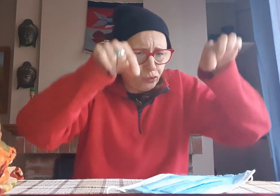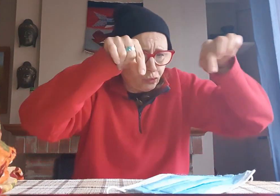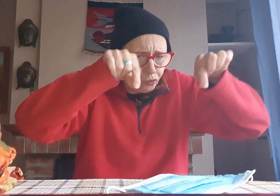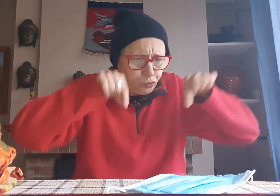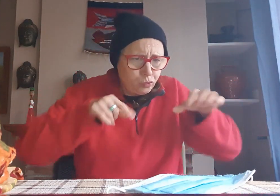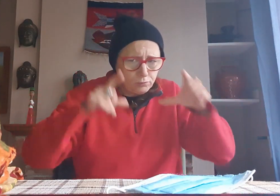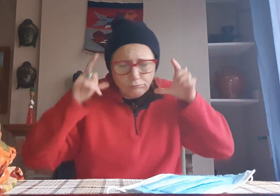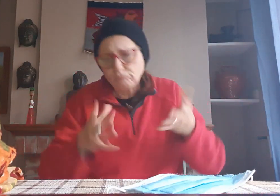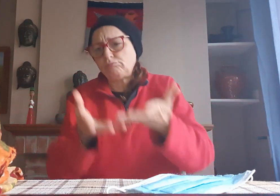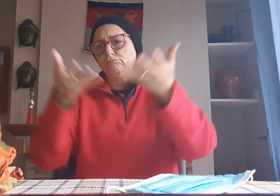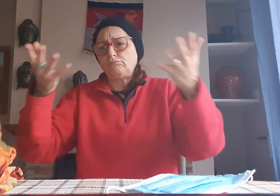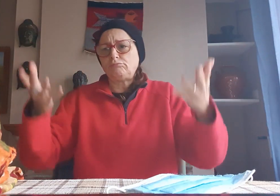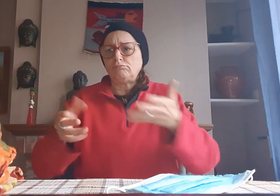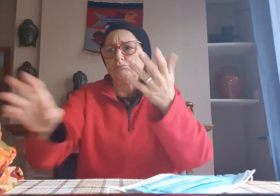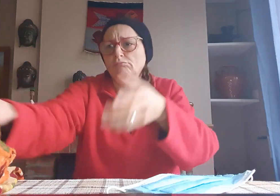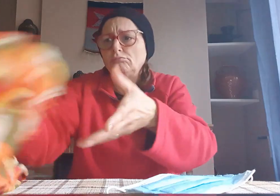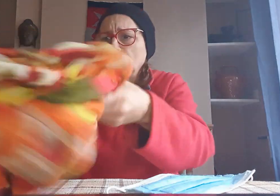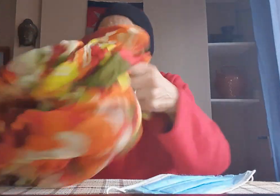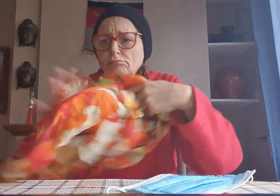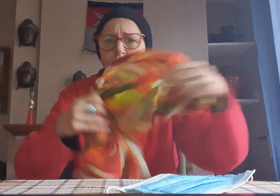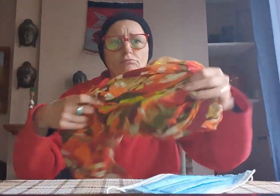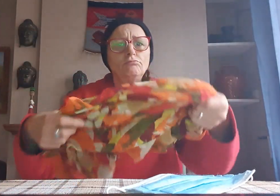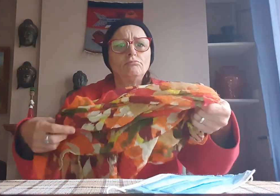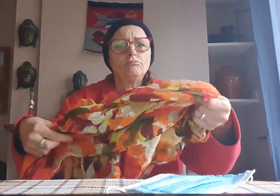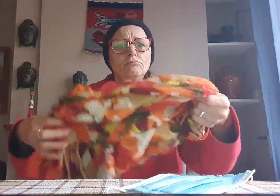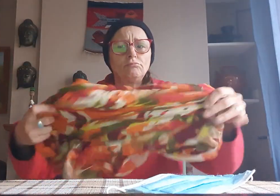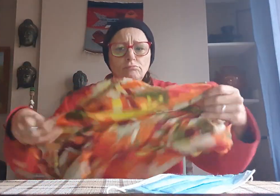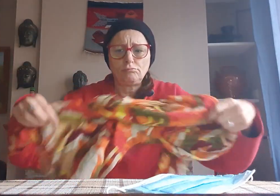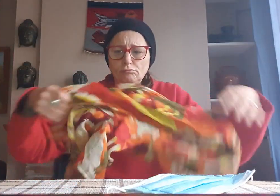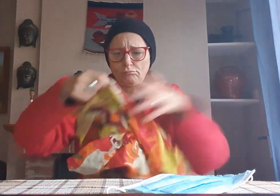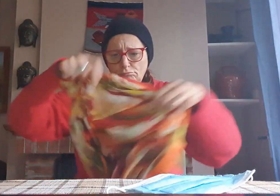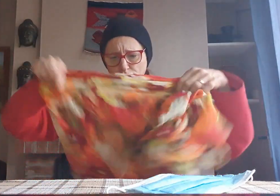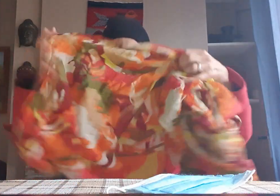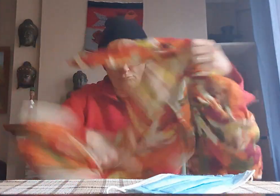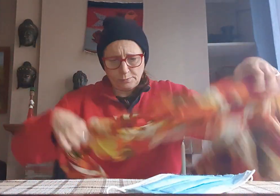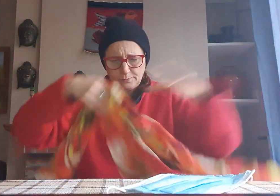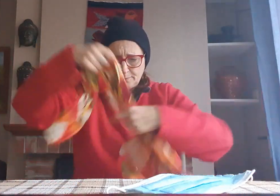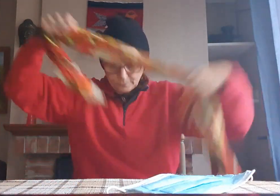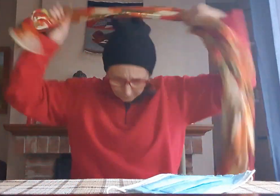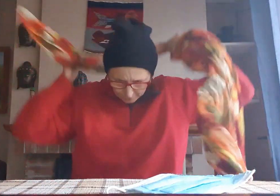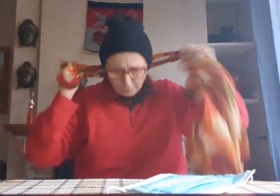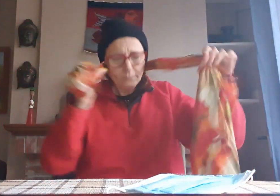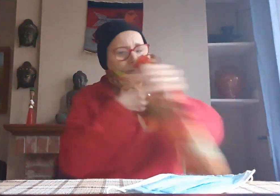Por aquí, caballeros. Vale. Esta parcela tiene unas vistas muy distintas.